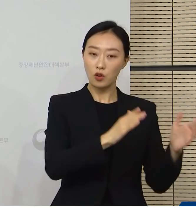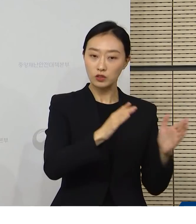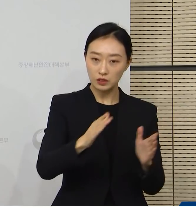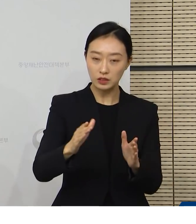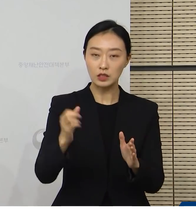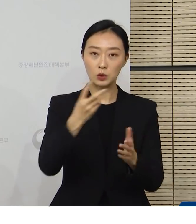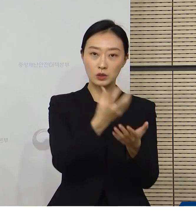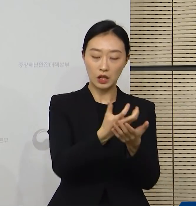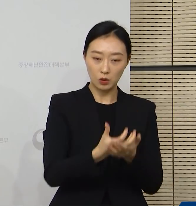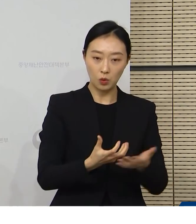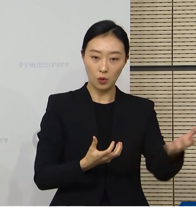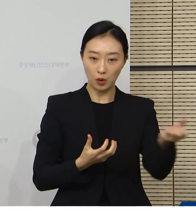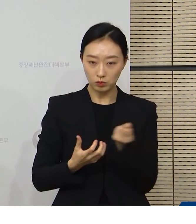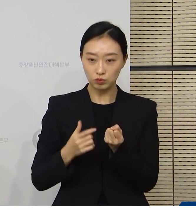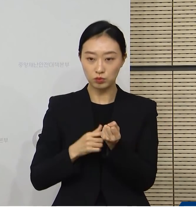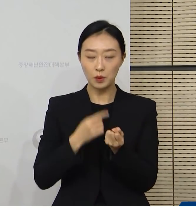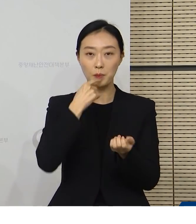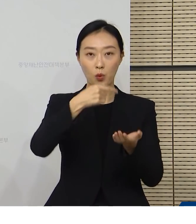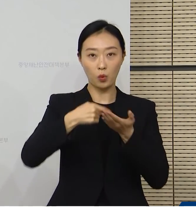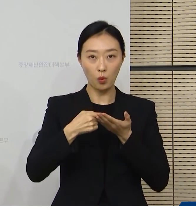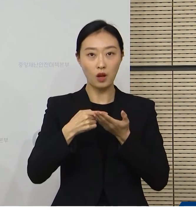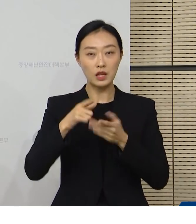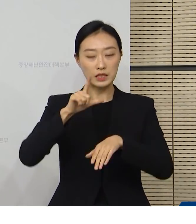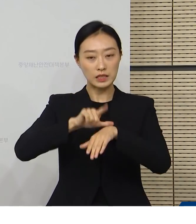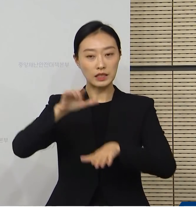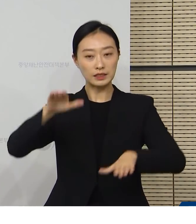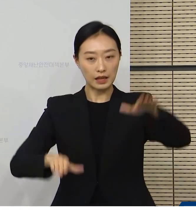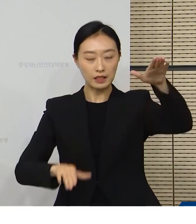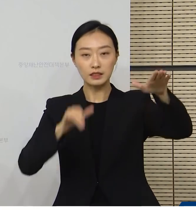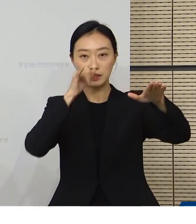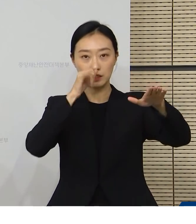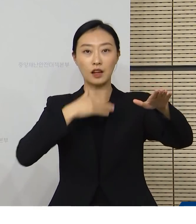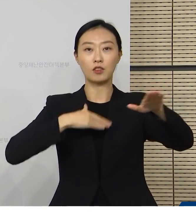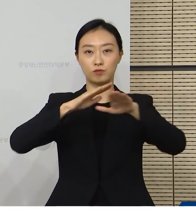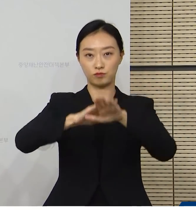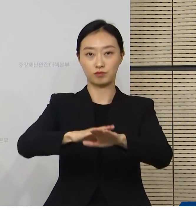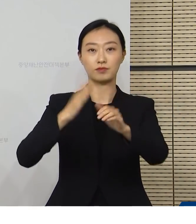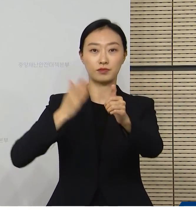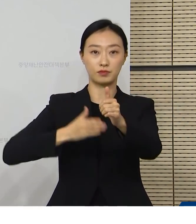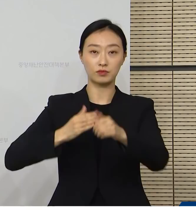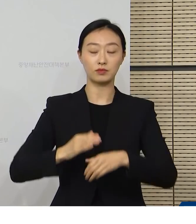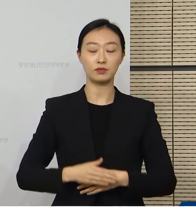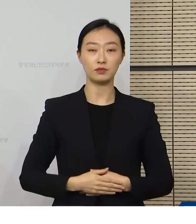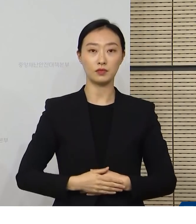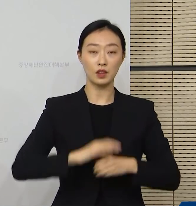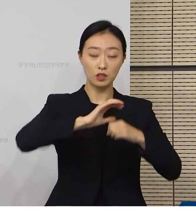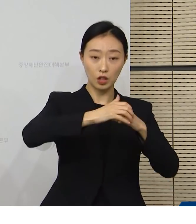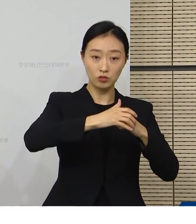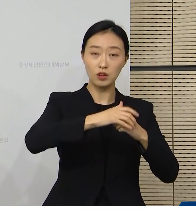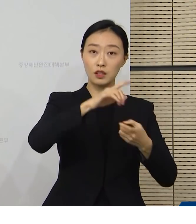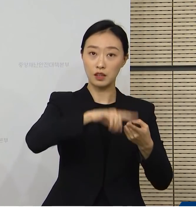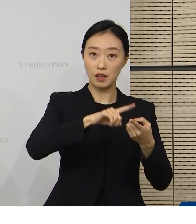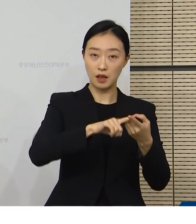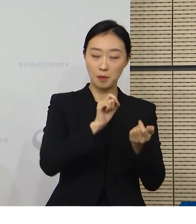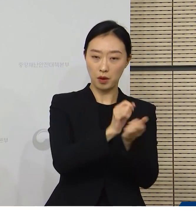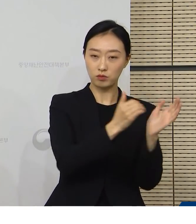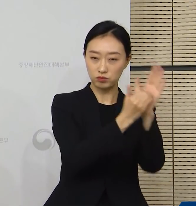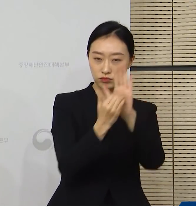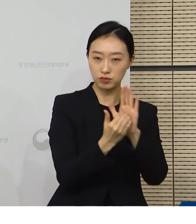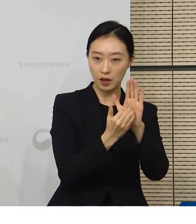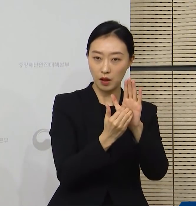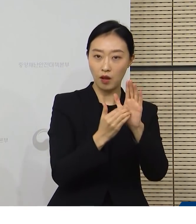입력에 시차가 발생하고 있는 점을 감안하여 주시기 바랍니다. 대구에 대한 방역 조치를 강화한